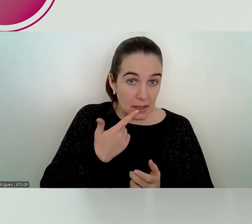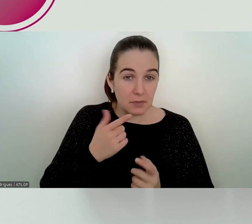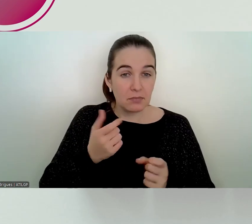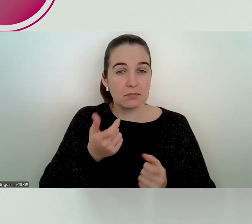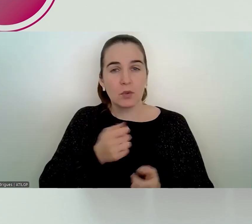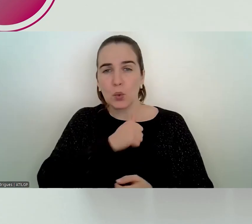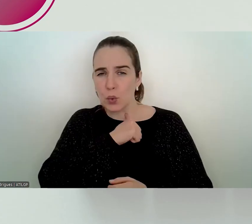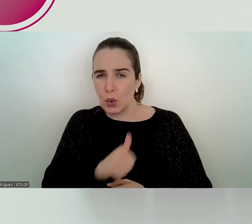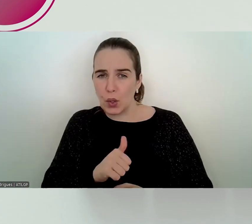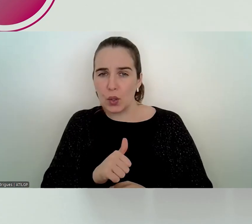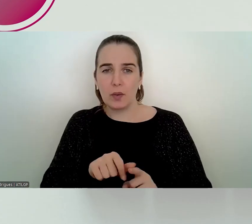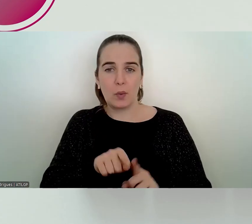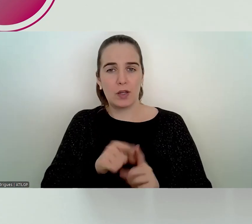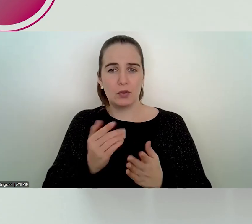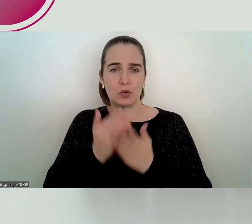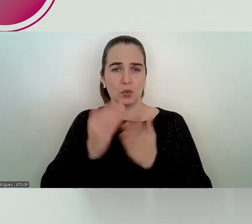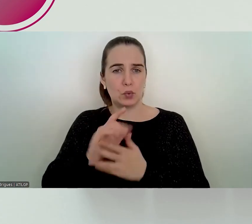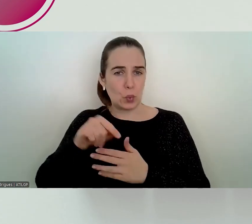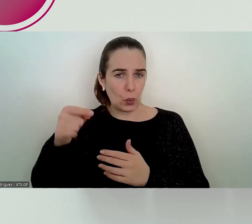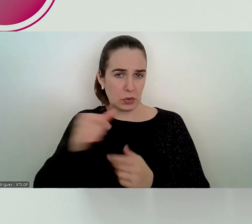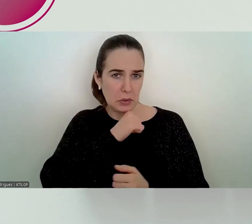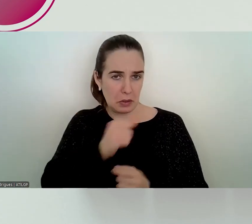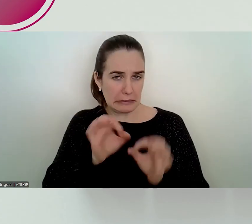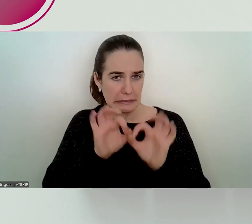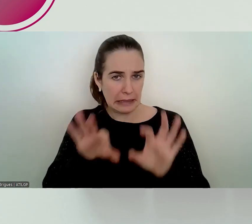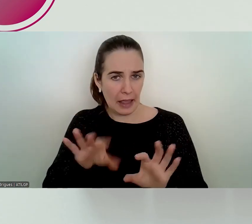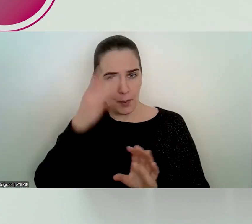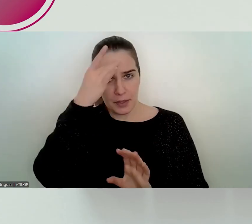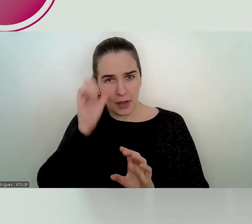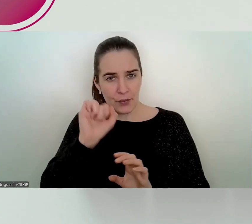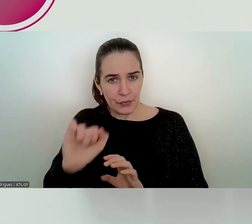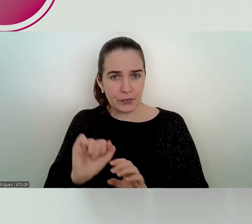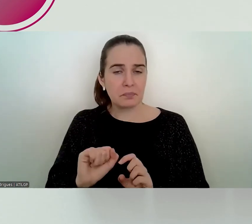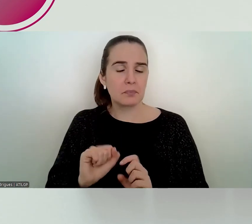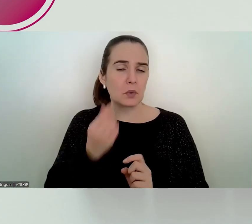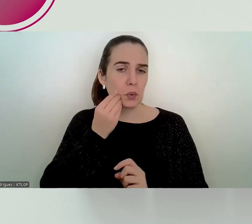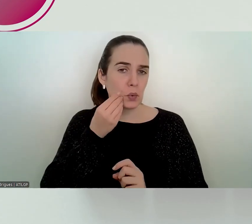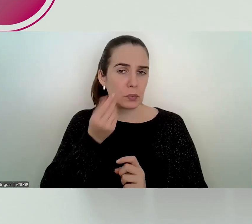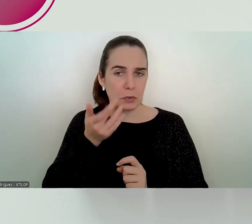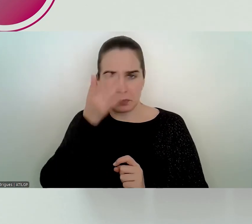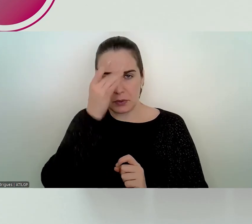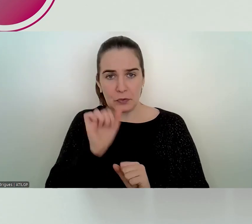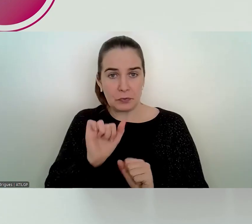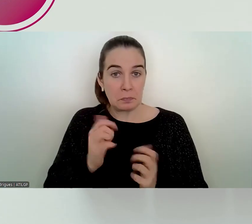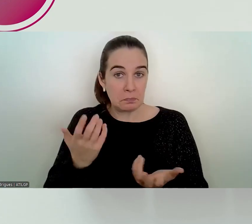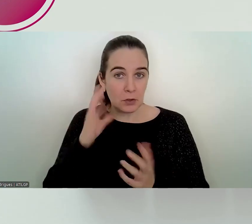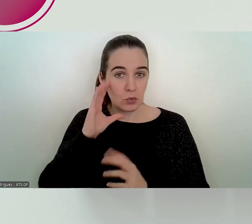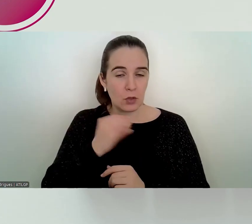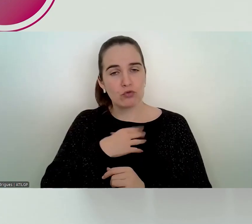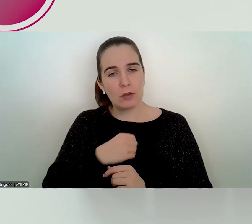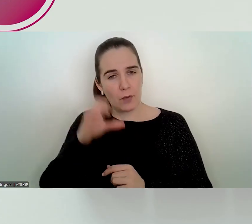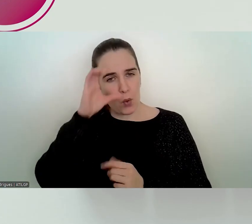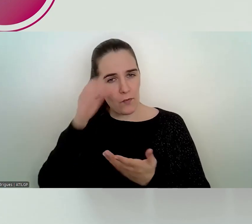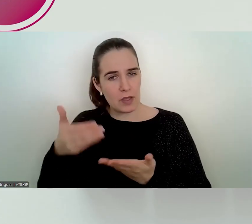encontro também de outros estudos e de outras investigações que tenha feito nesta área, e portanto gostava de ouvir